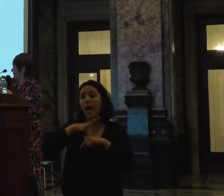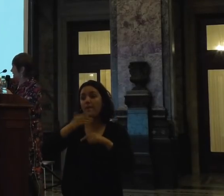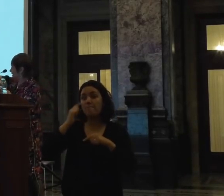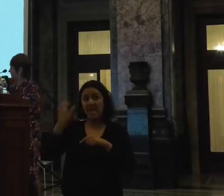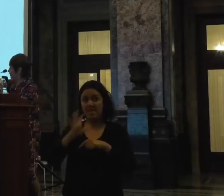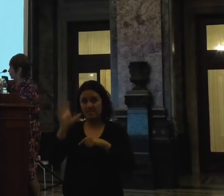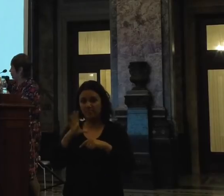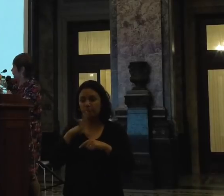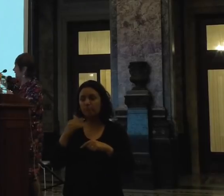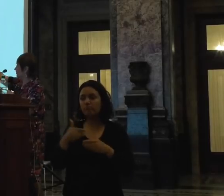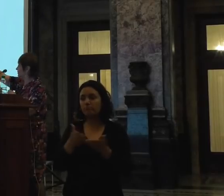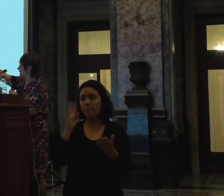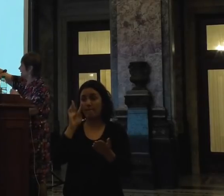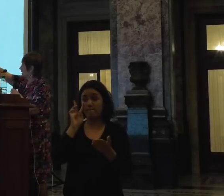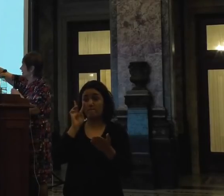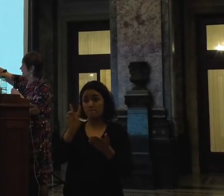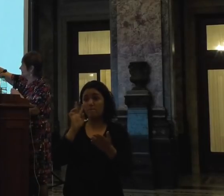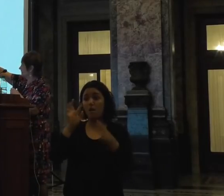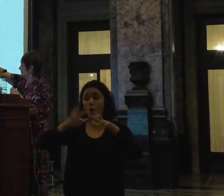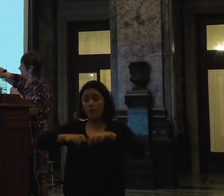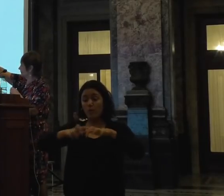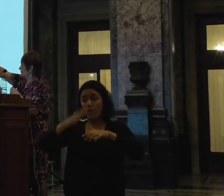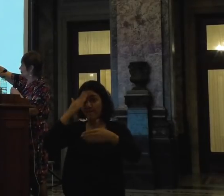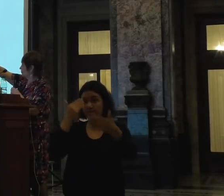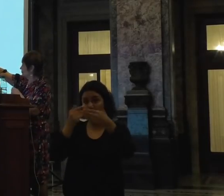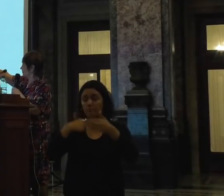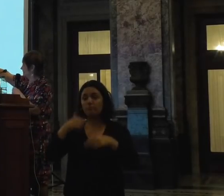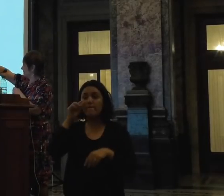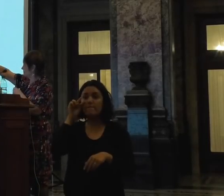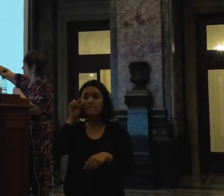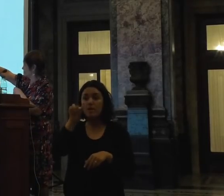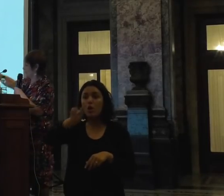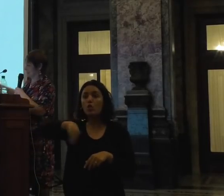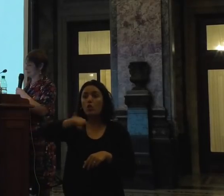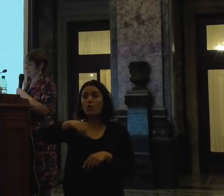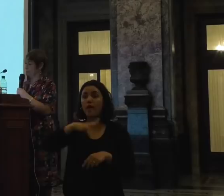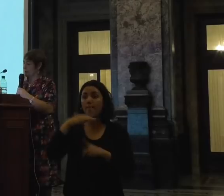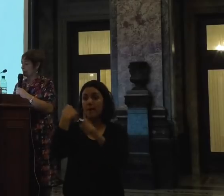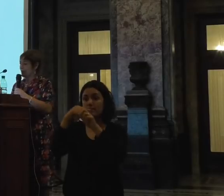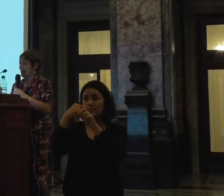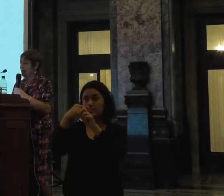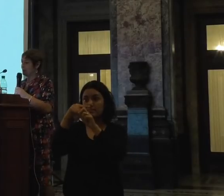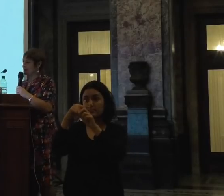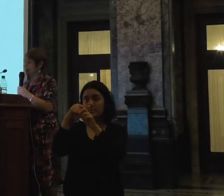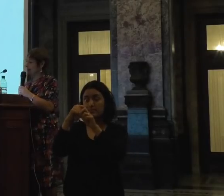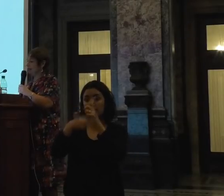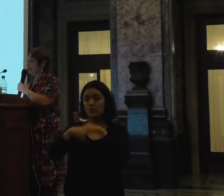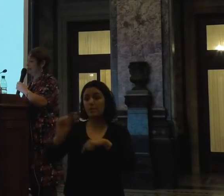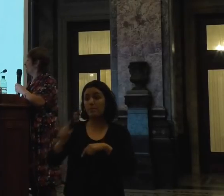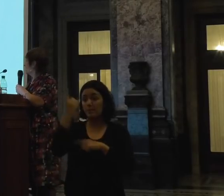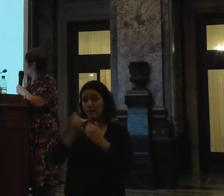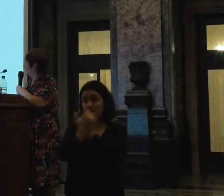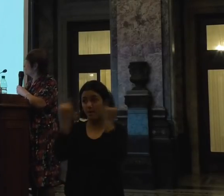viendo, están enfrente de un computador y están fijando los ojos donde está el signo más. El primer